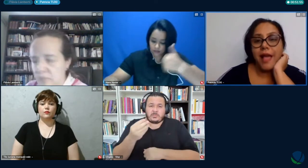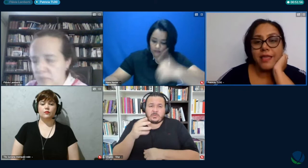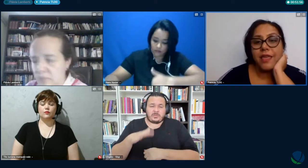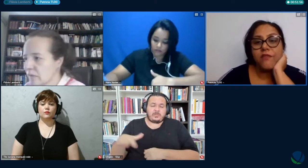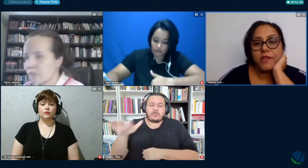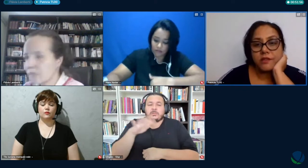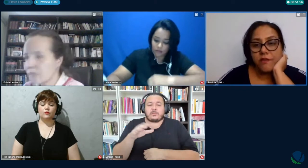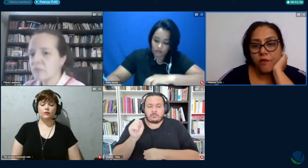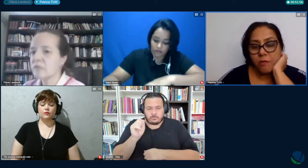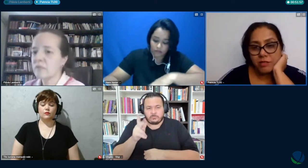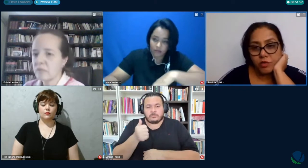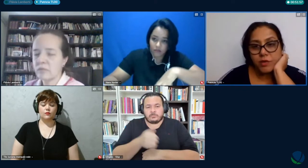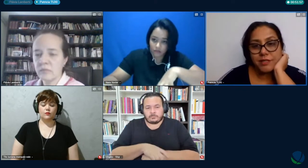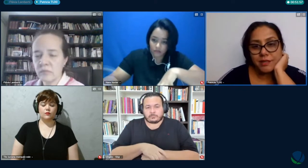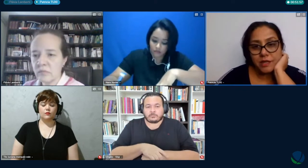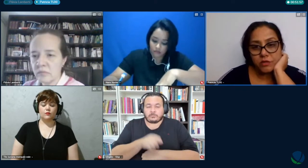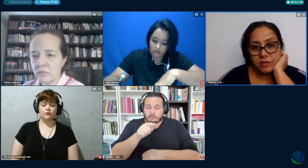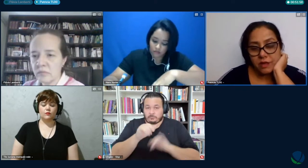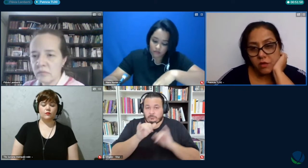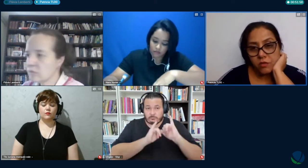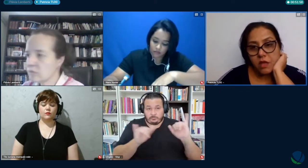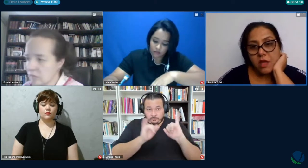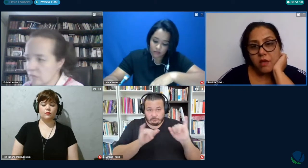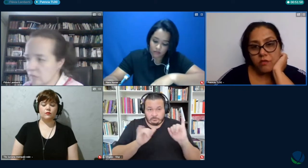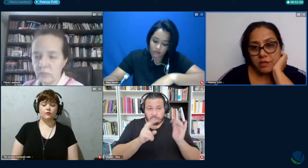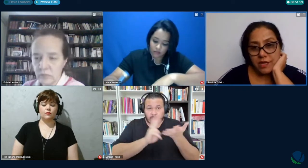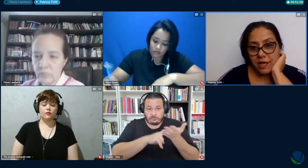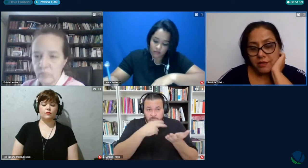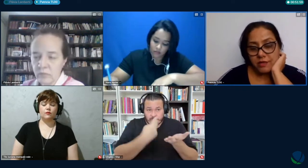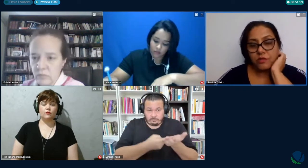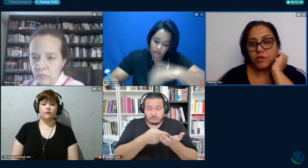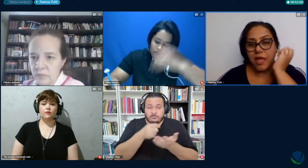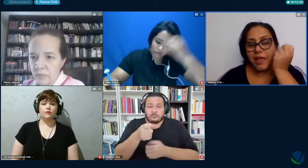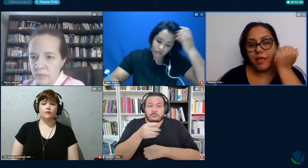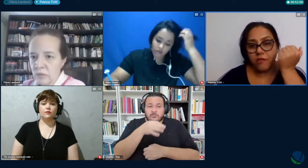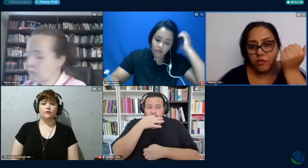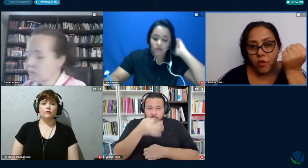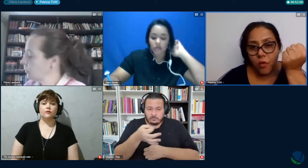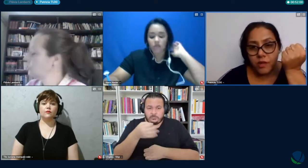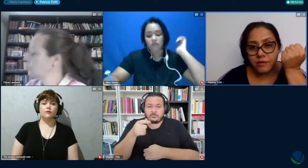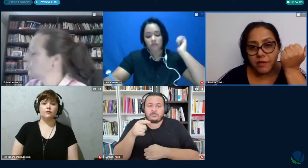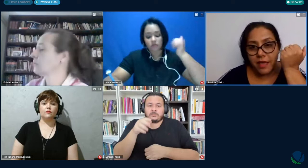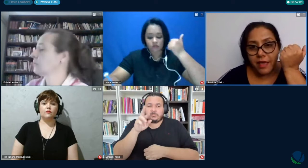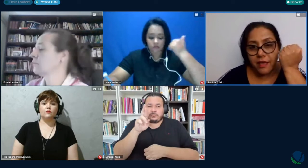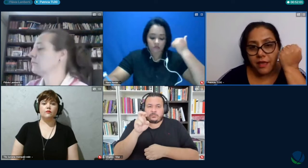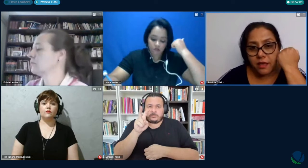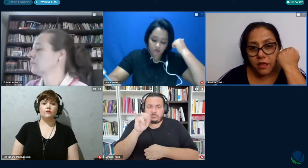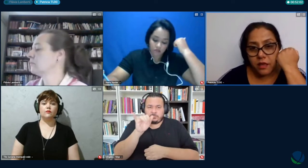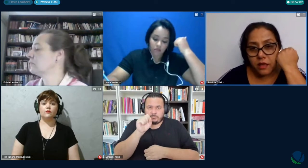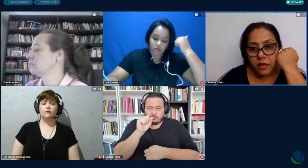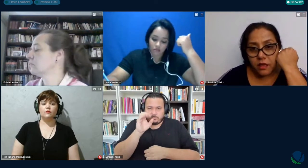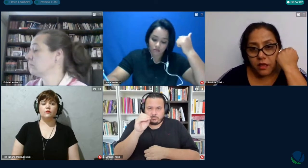Ah, tá, aqui em vez de ser informações da tradução, você sugere revisões e...